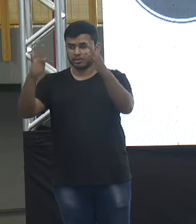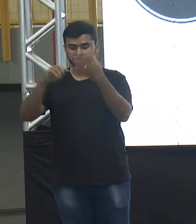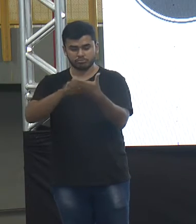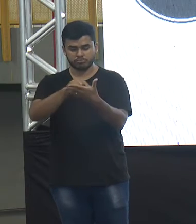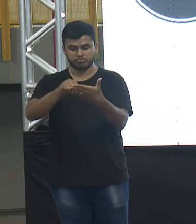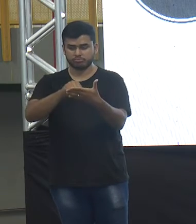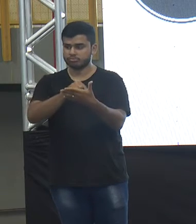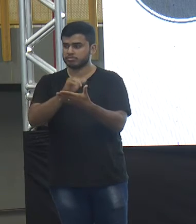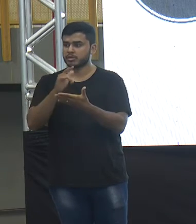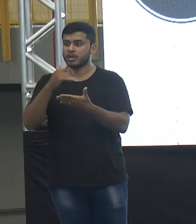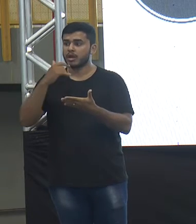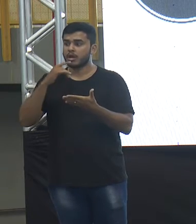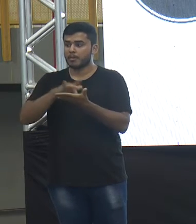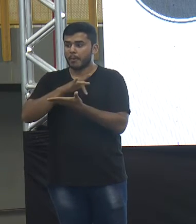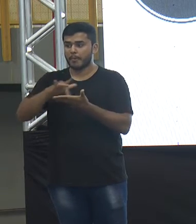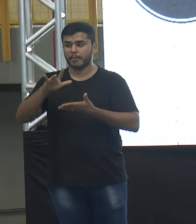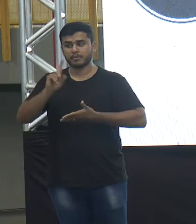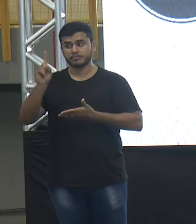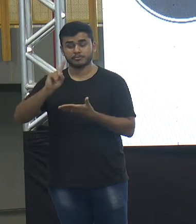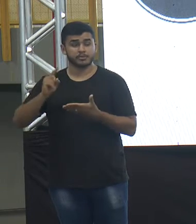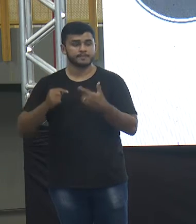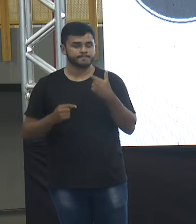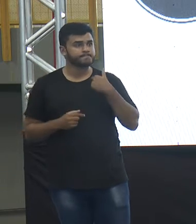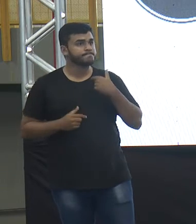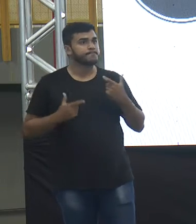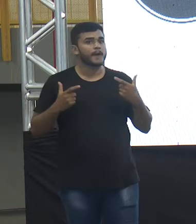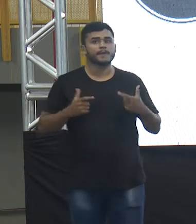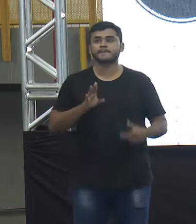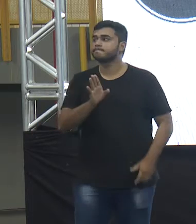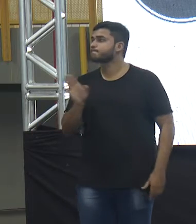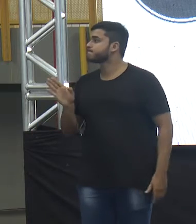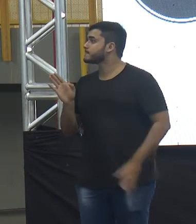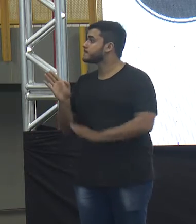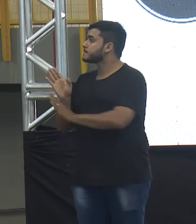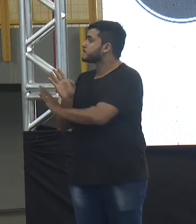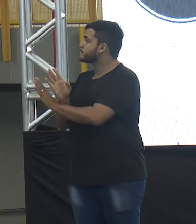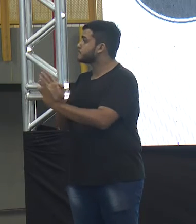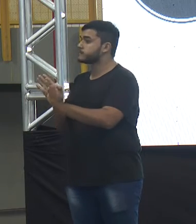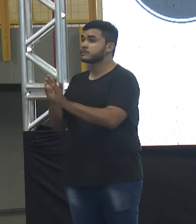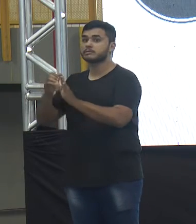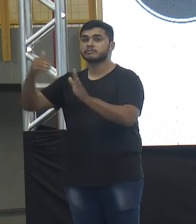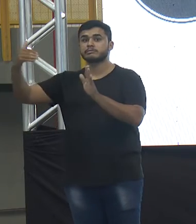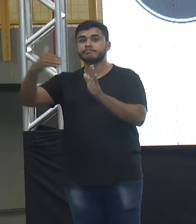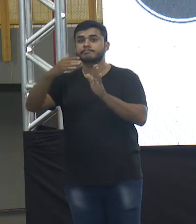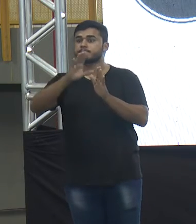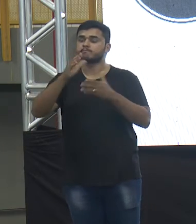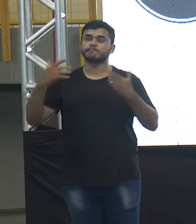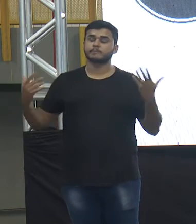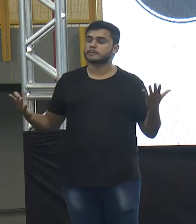você vai encontrar alguma dificuldade, principalmente se você não trabalha